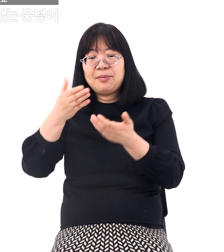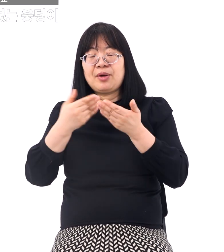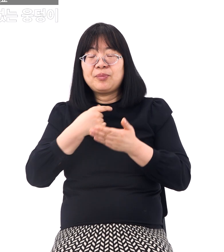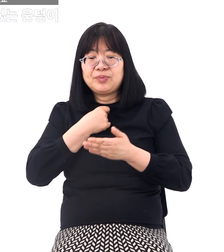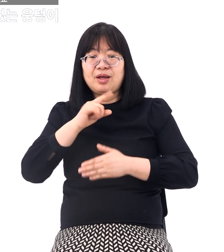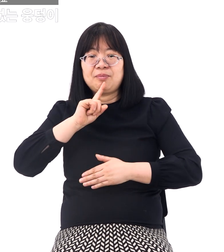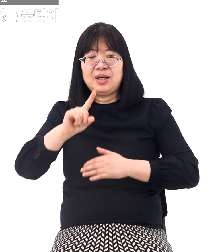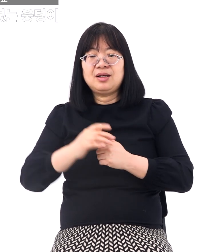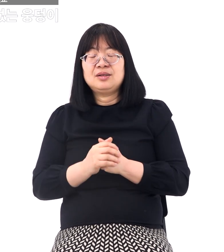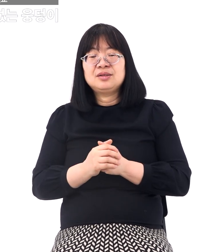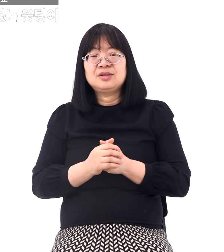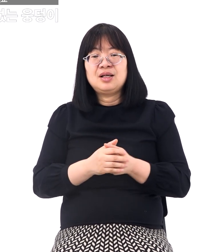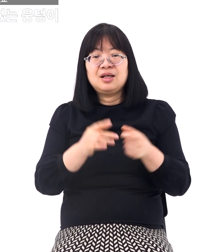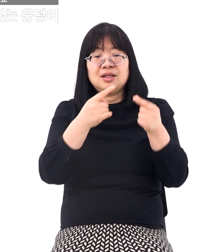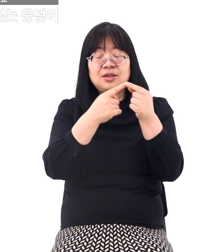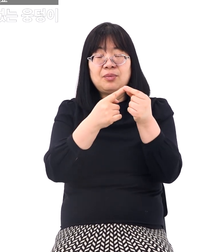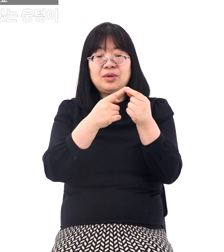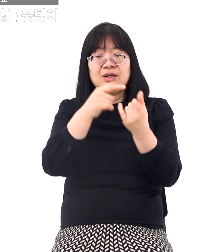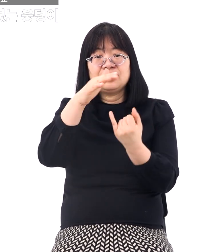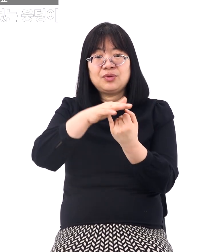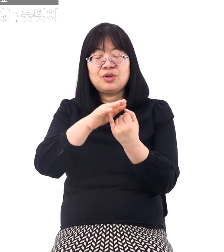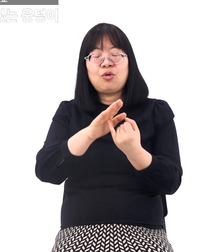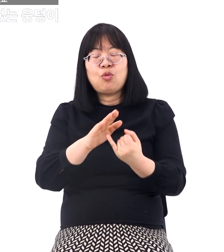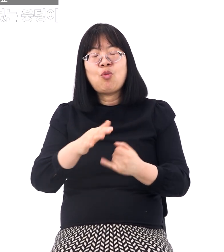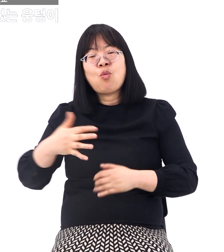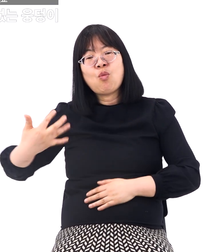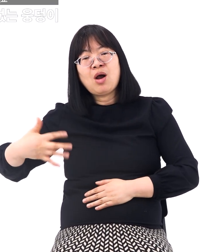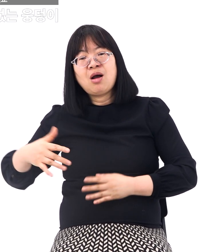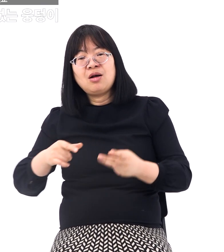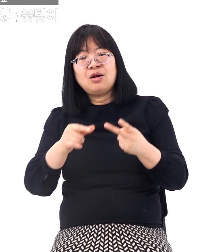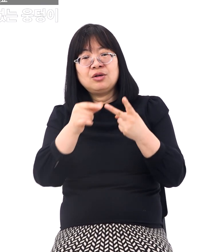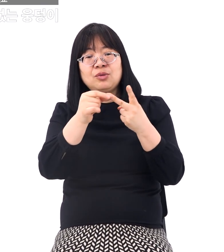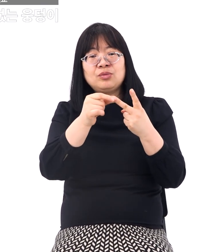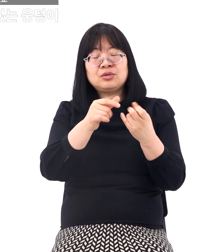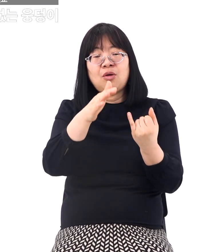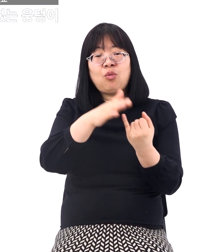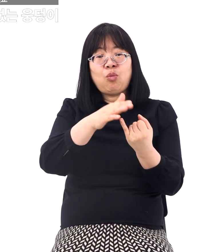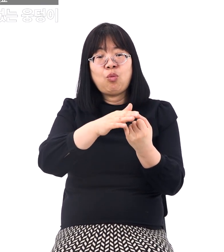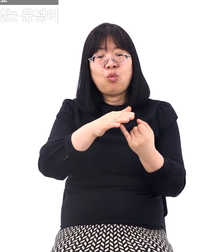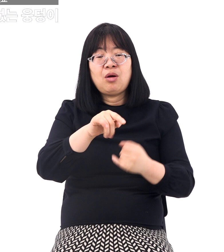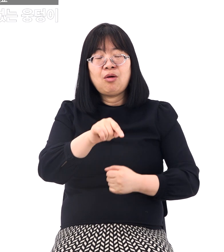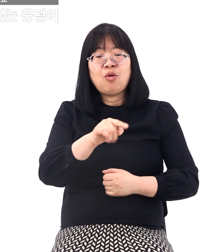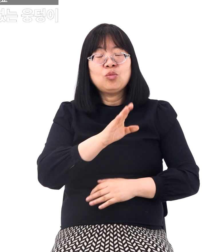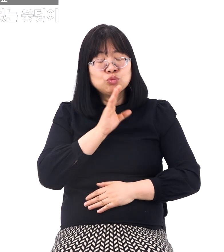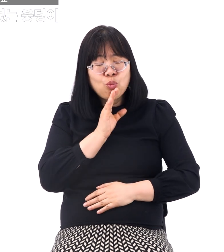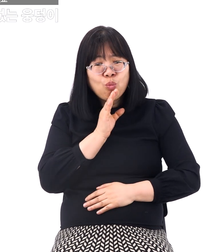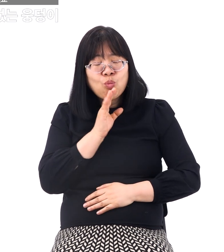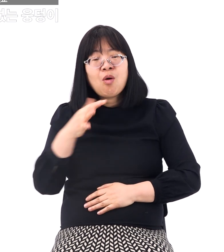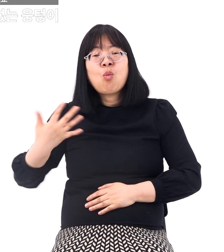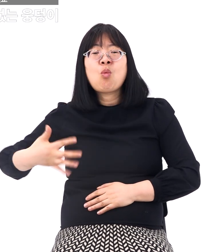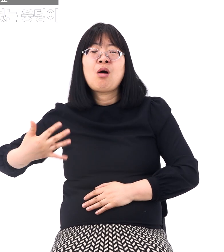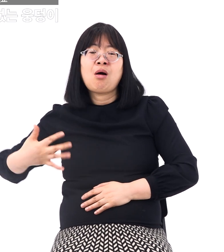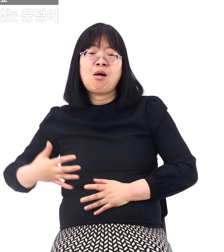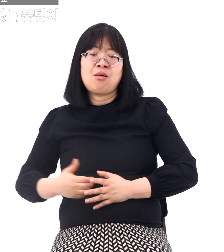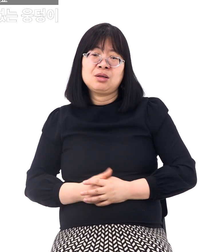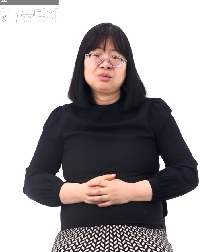이게 첫 번째 소녀도 참 대단하지만 이 두 번째 소녀도 굉장한 거예요.